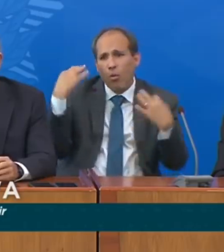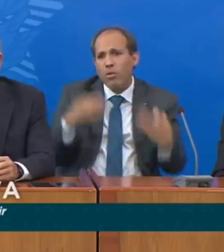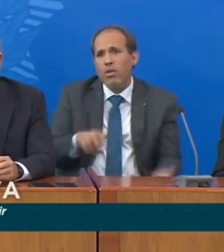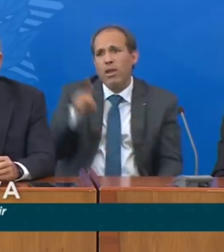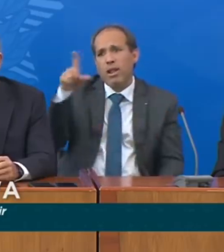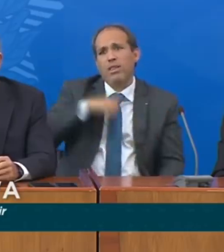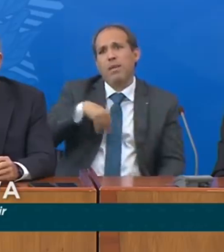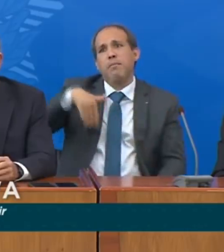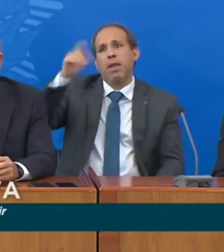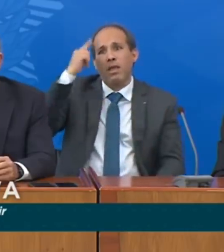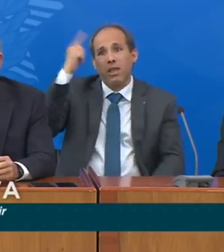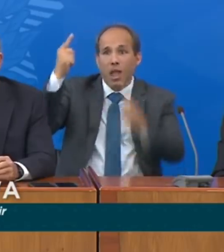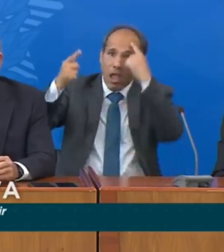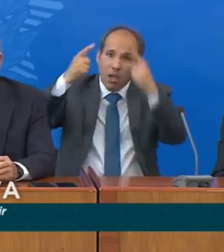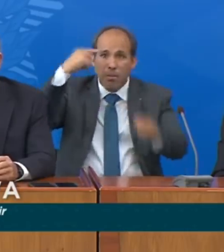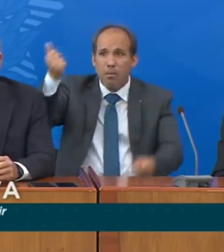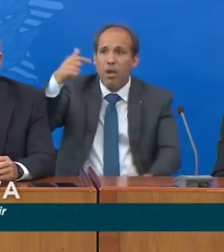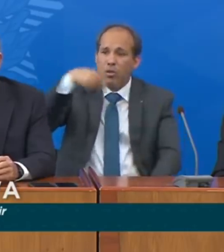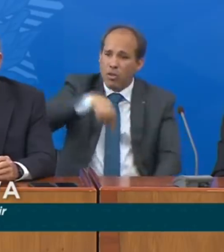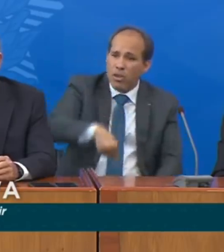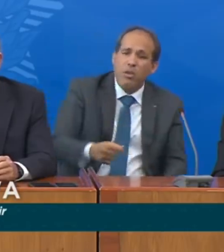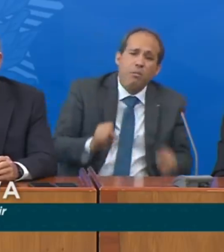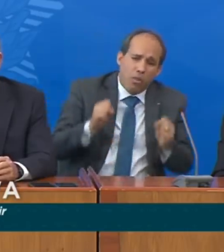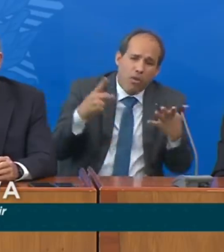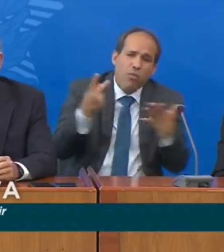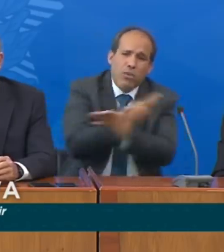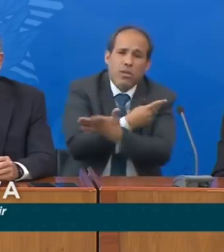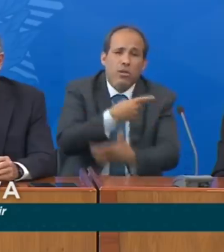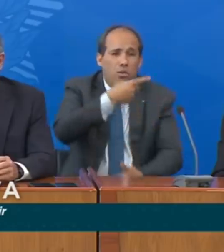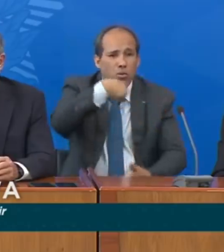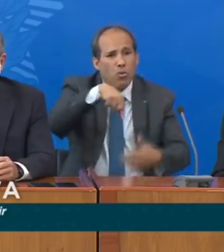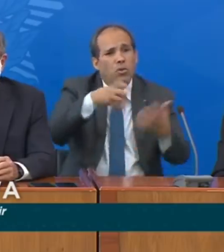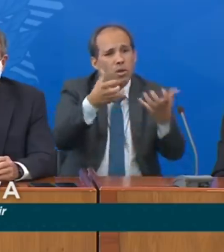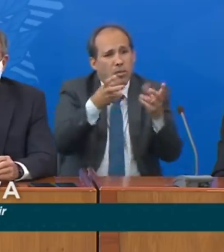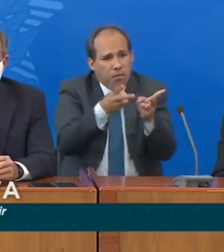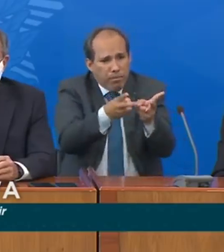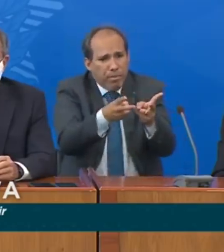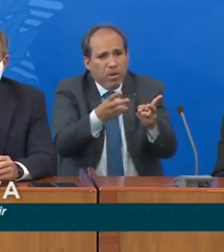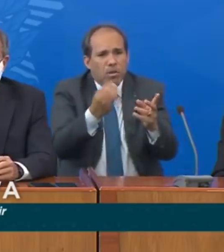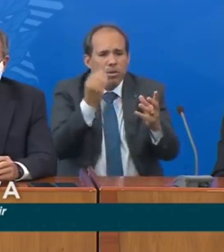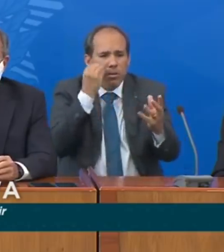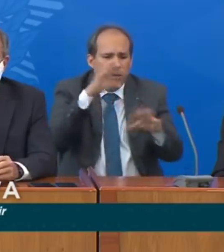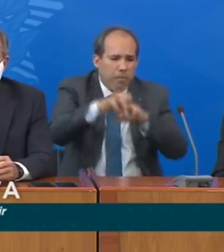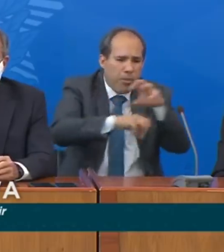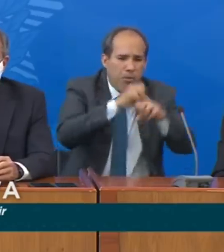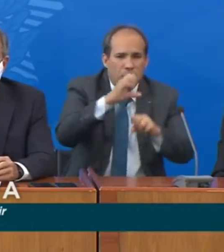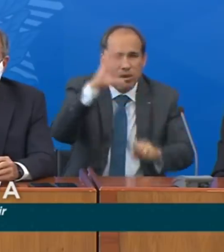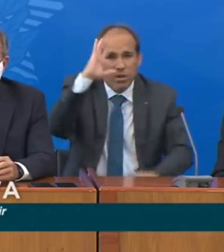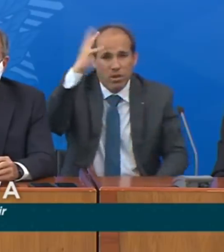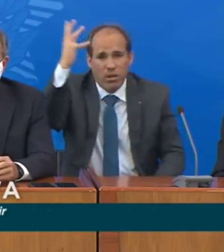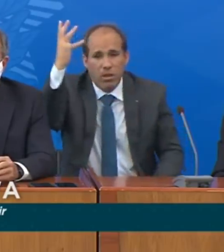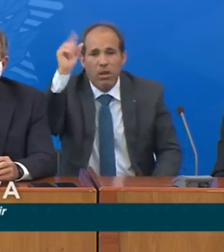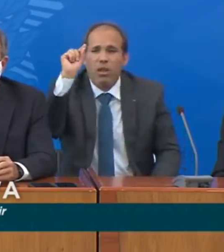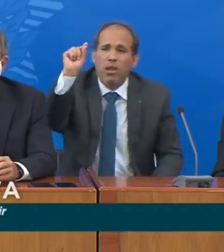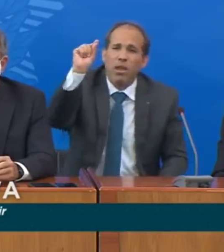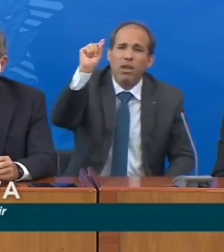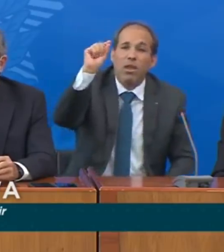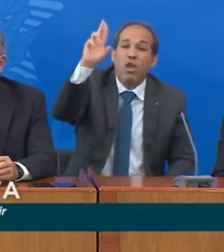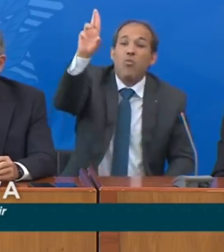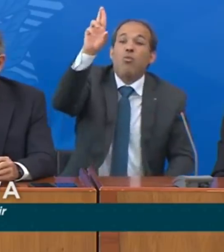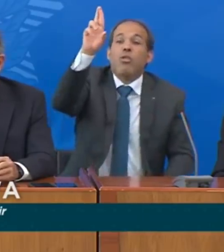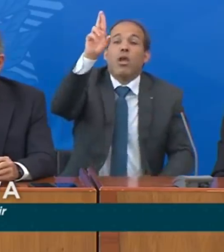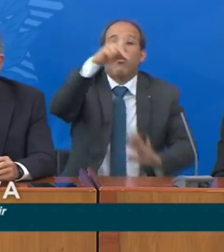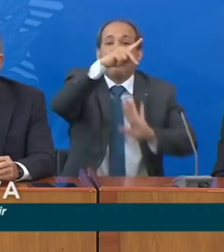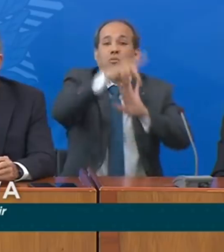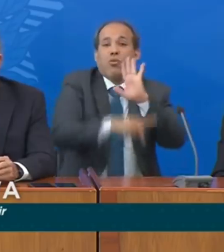ideias melhores do que nós. E nós queremos é isso, é buscar a solução. Não interessa quem seja